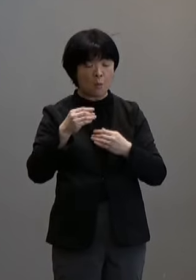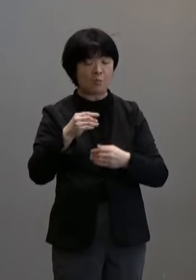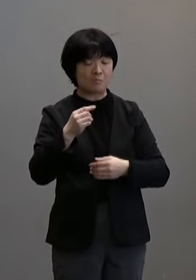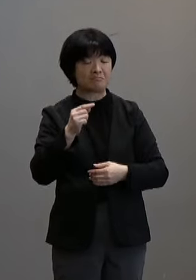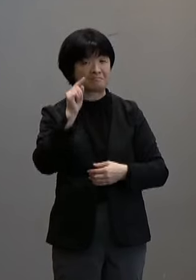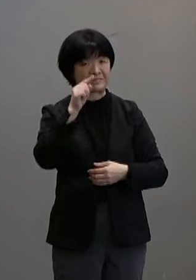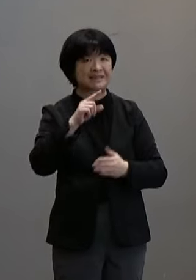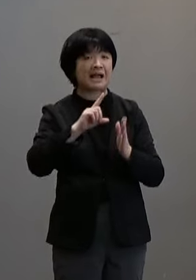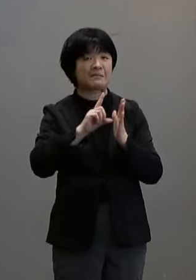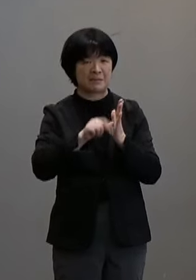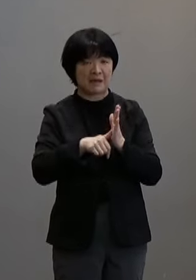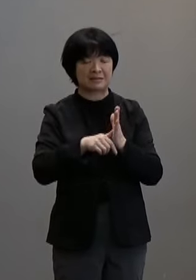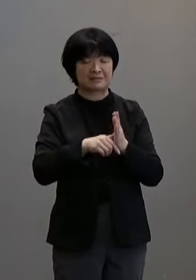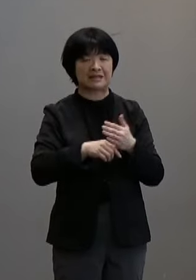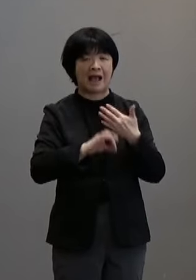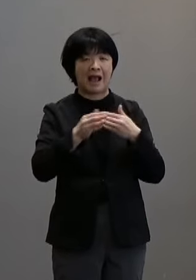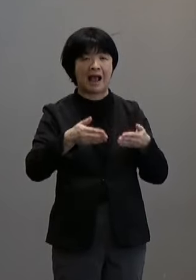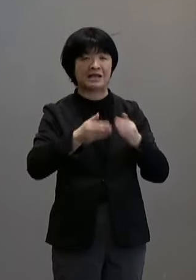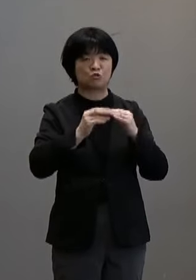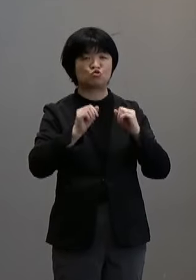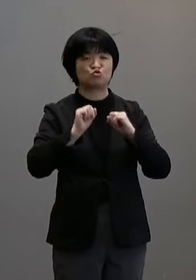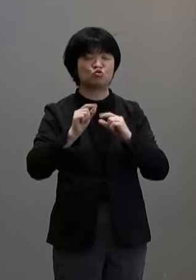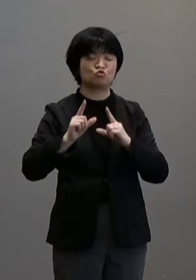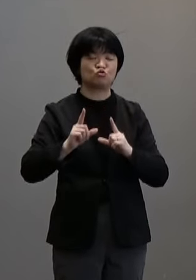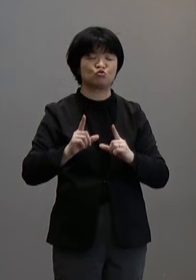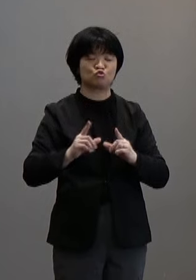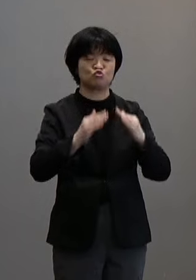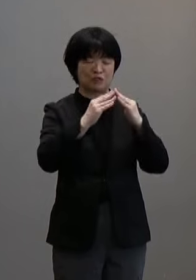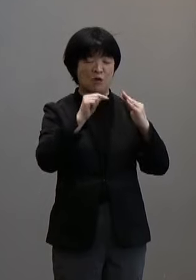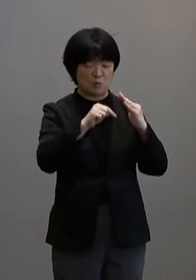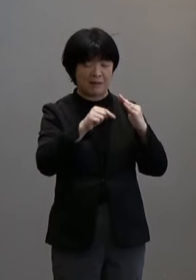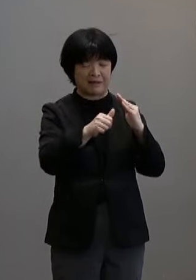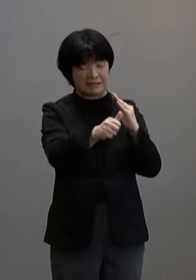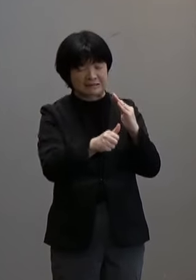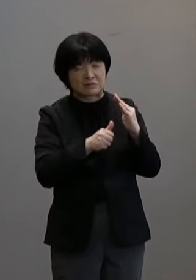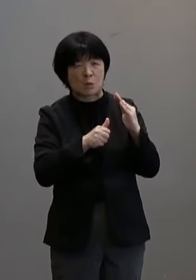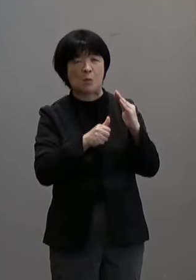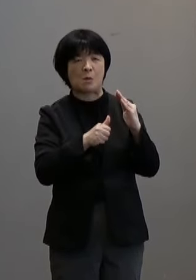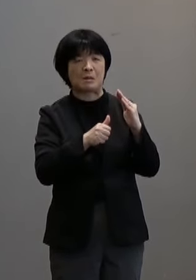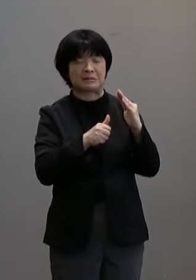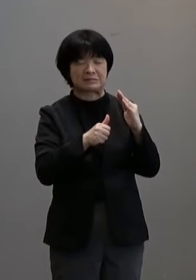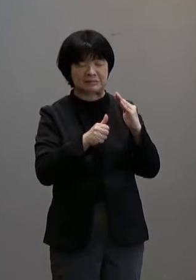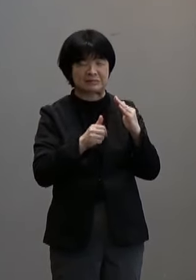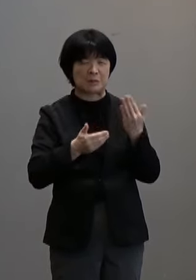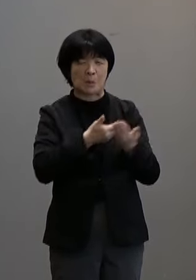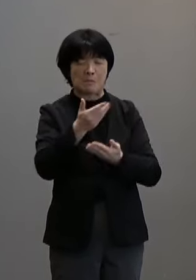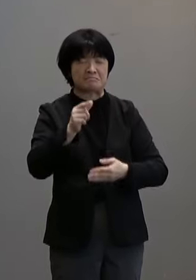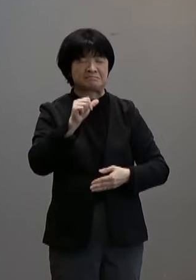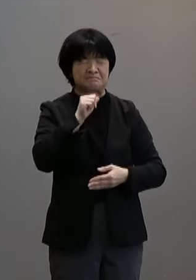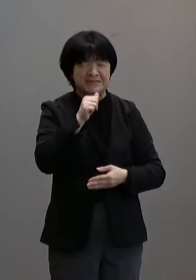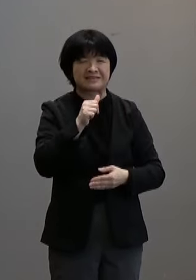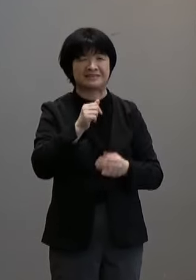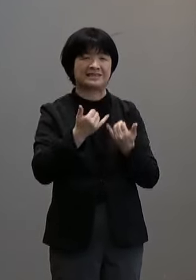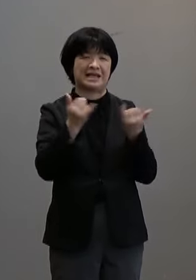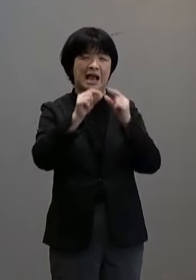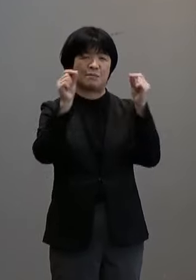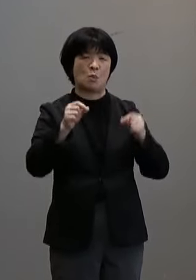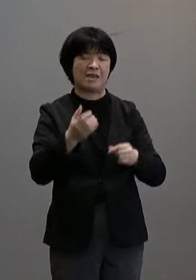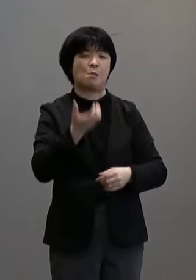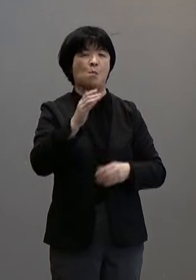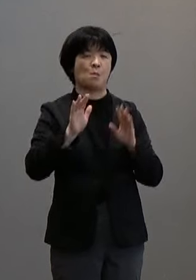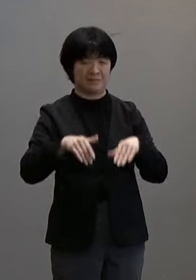宅などに移った被災者が孤立したり、引きこもりになるケースもあって社会問題にもなりました。で高齢者には今高齢者を中